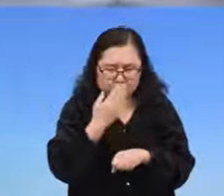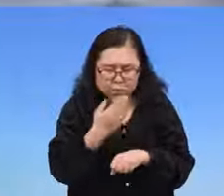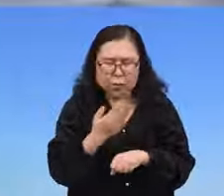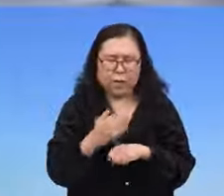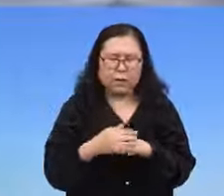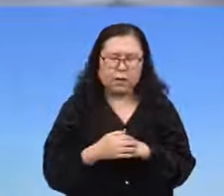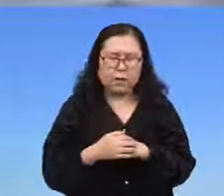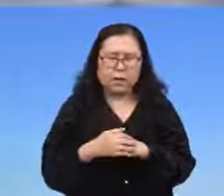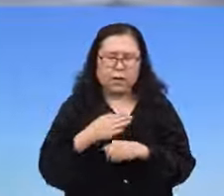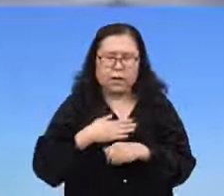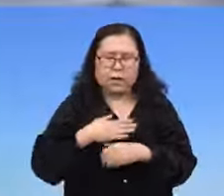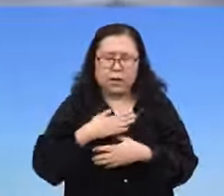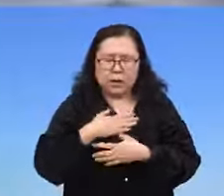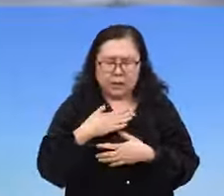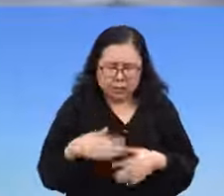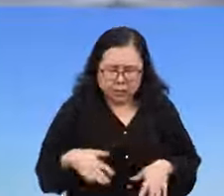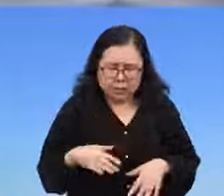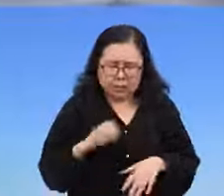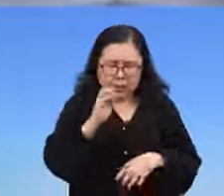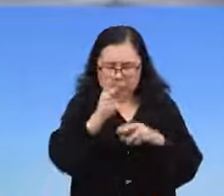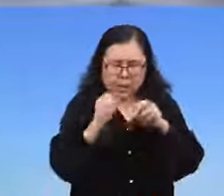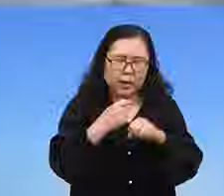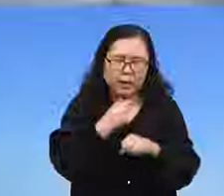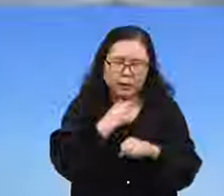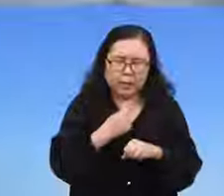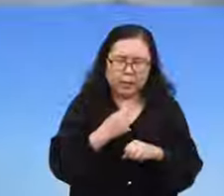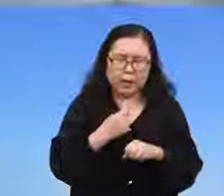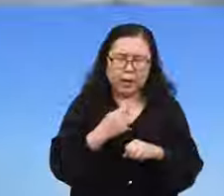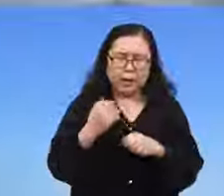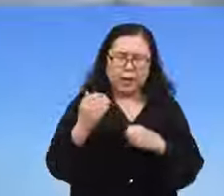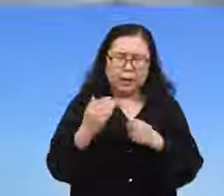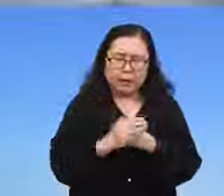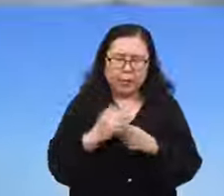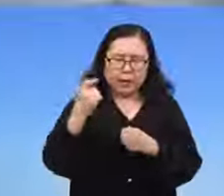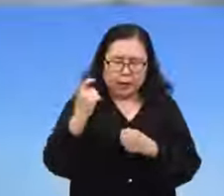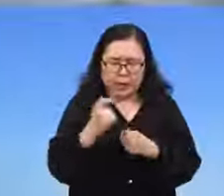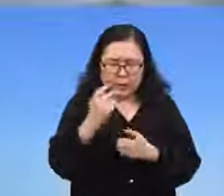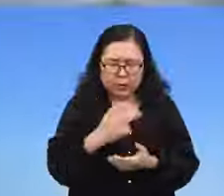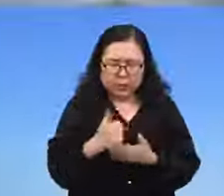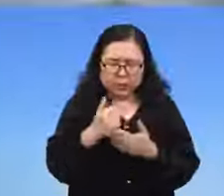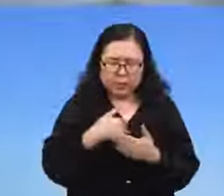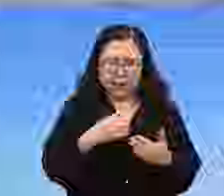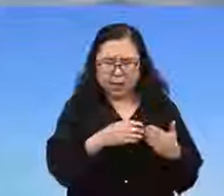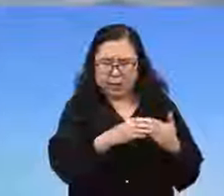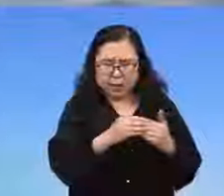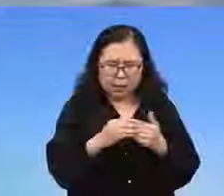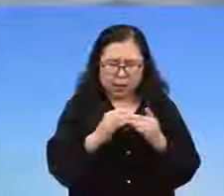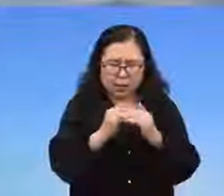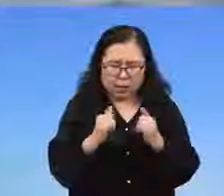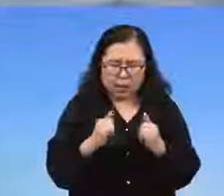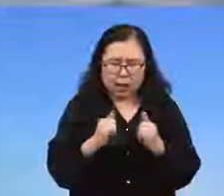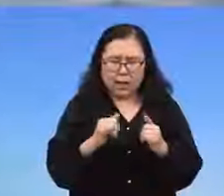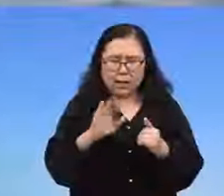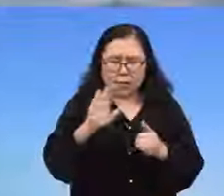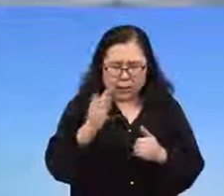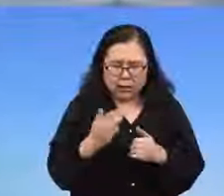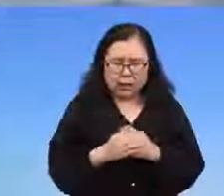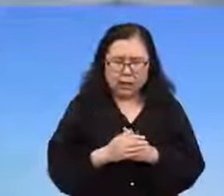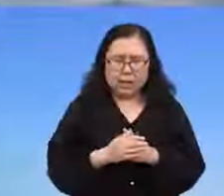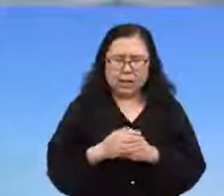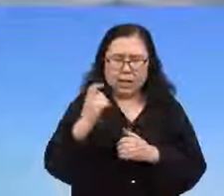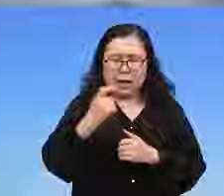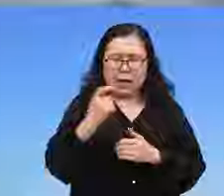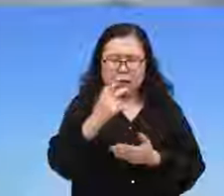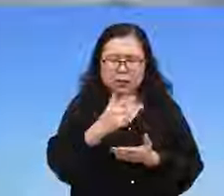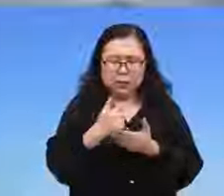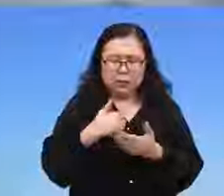나의 연약함입니다. 나의 약함을 주님께 고백하기 원합니다. 그래서 강하신 주님이 내 인생의 가이드가 되어 주시기를, 그래서